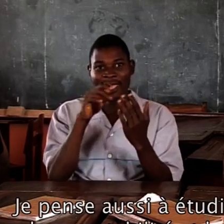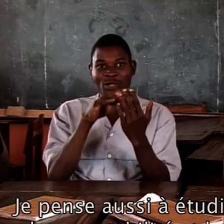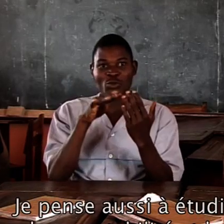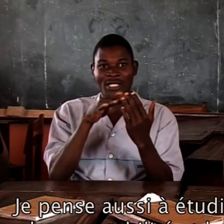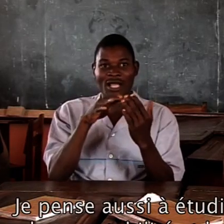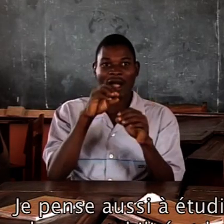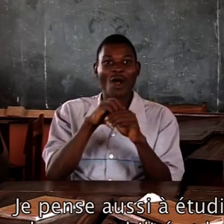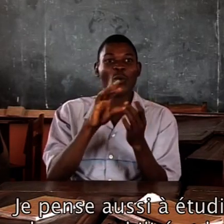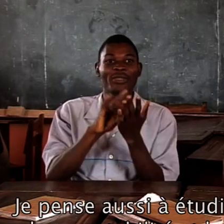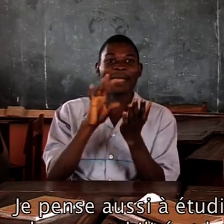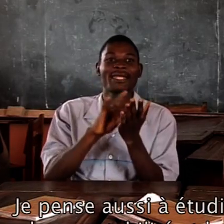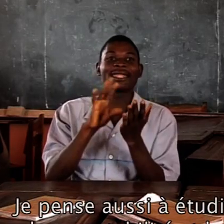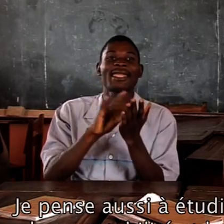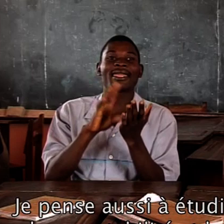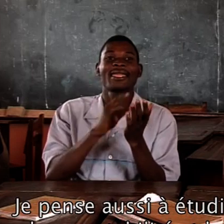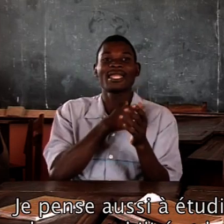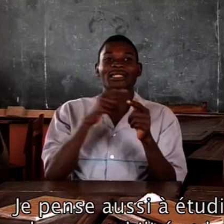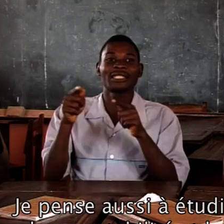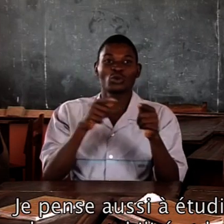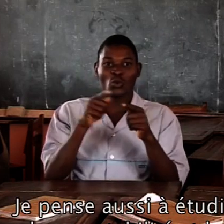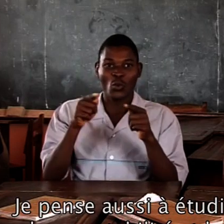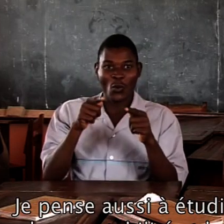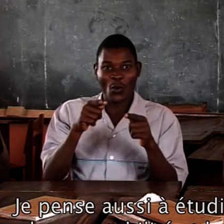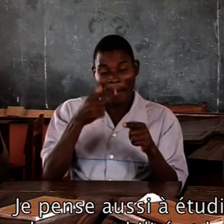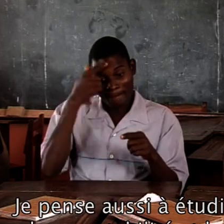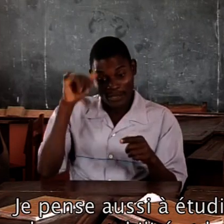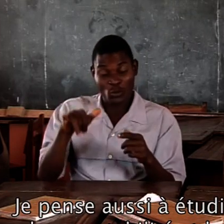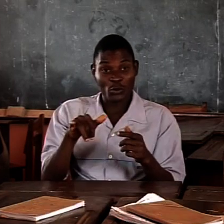Je pense faire continuer les études, la comptabilité et la gestion.